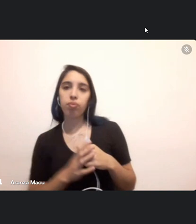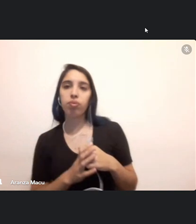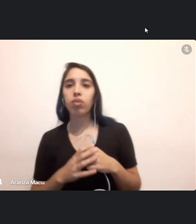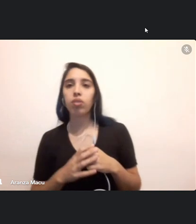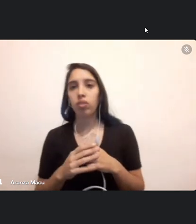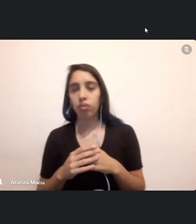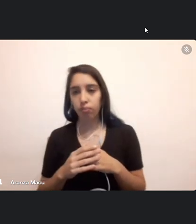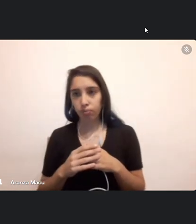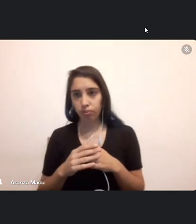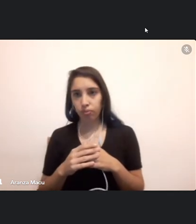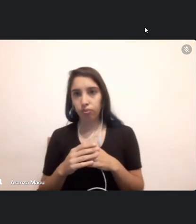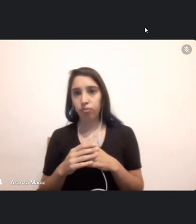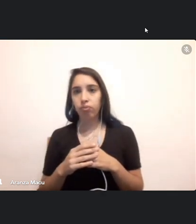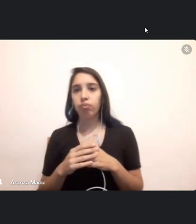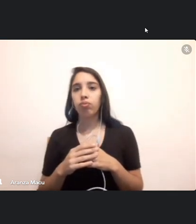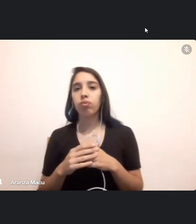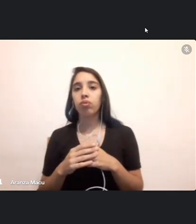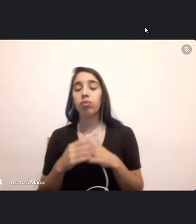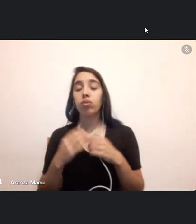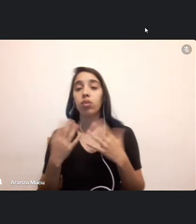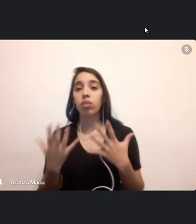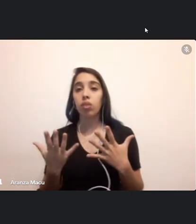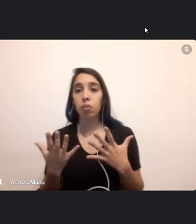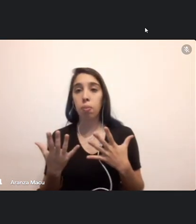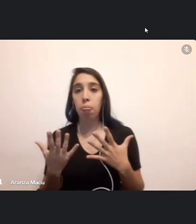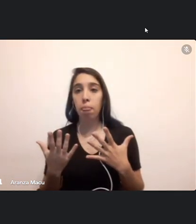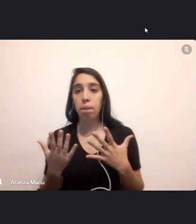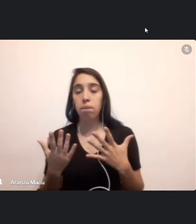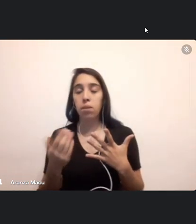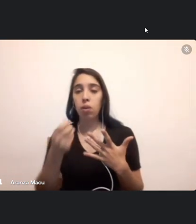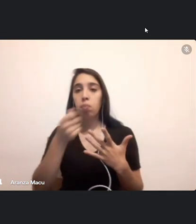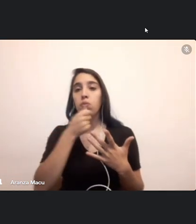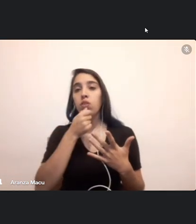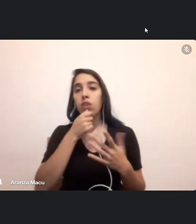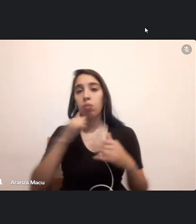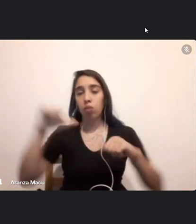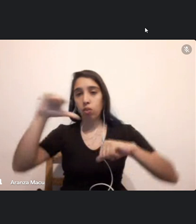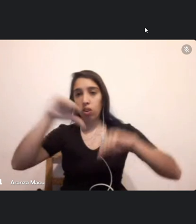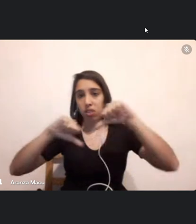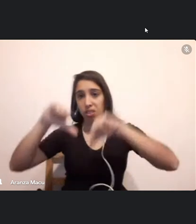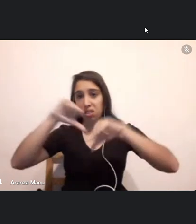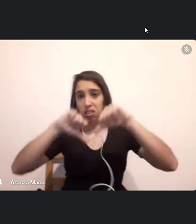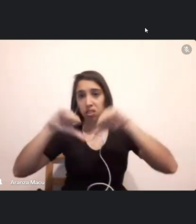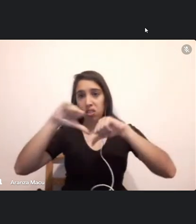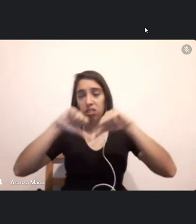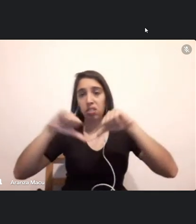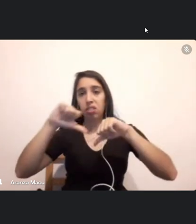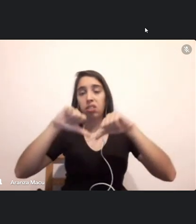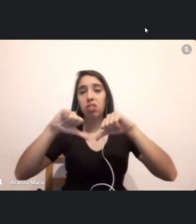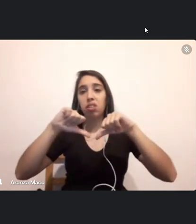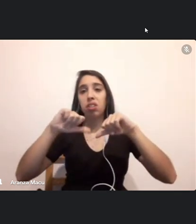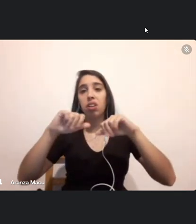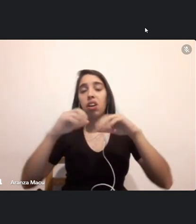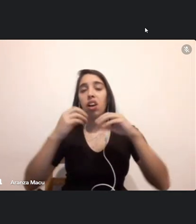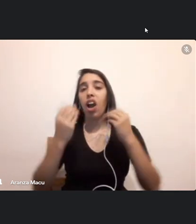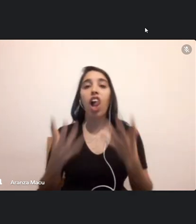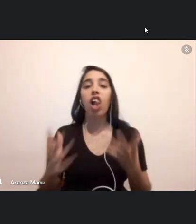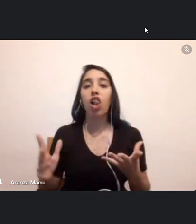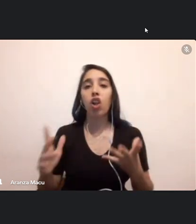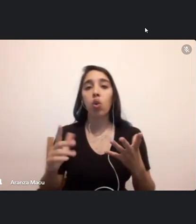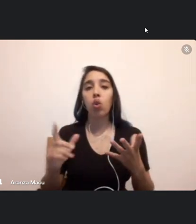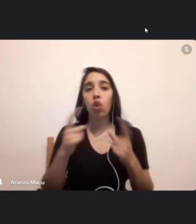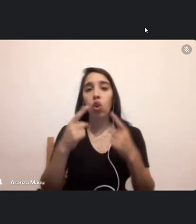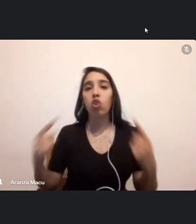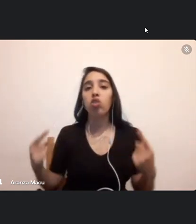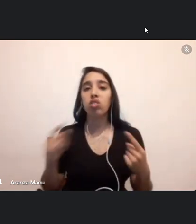¿sí? Una ciencia, una cosa es un sustantivo, es la lingüística. Y